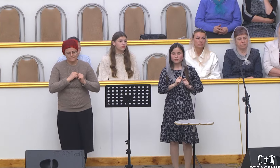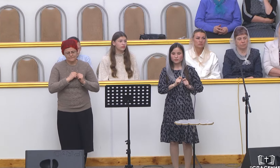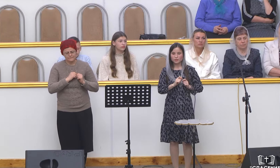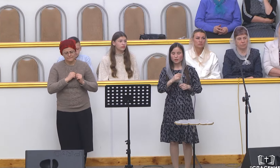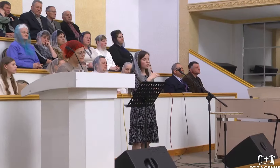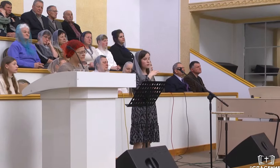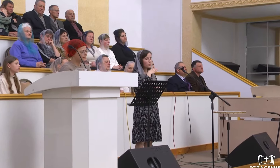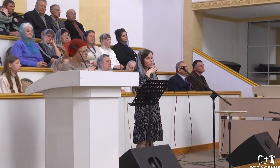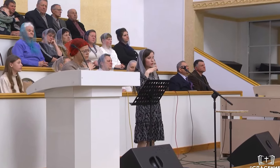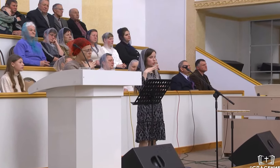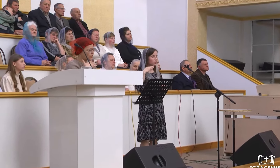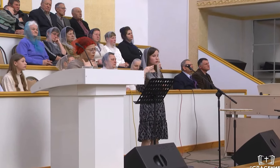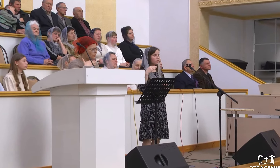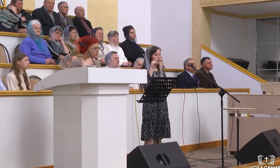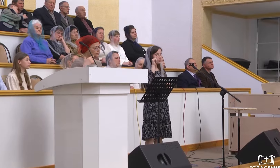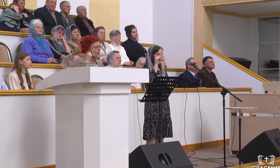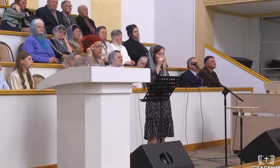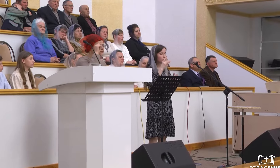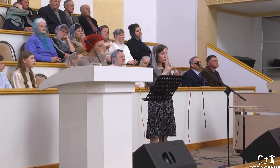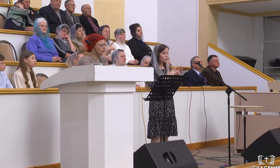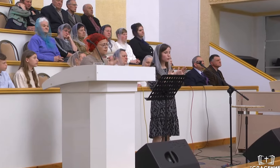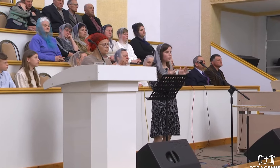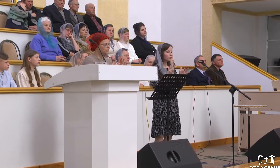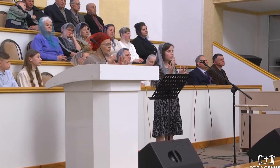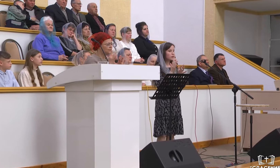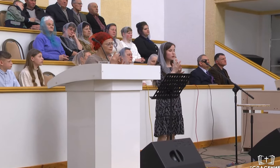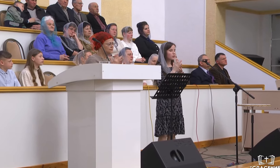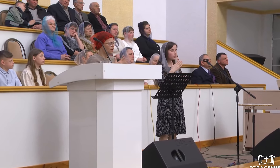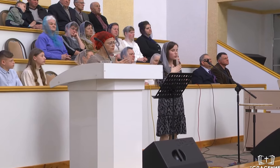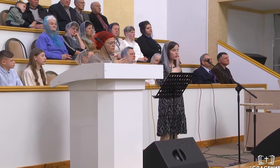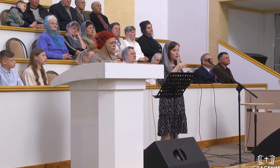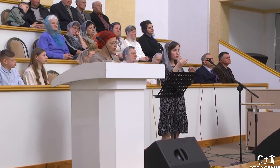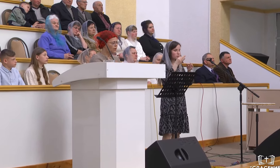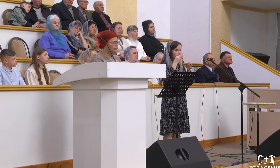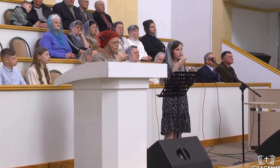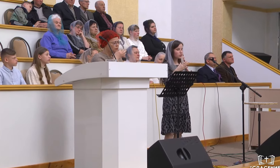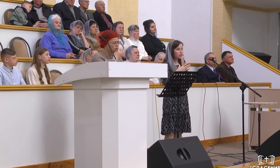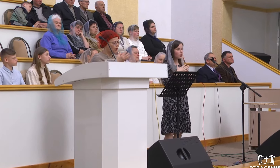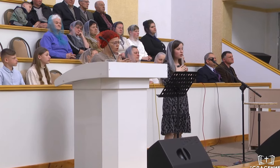подарил. Сколько ты, Христос, меня прощал,